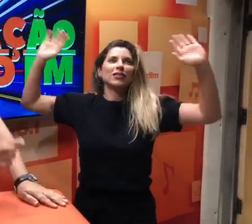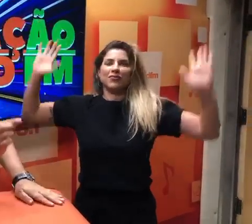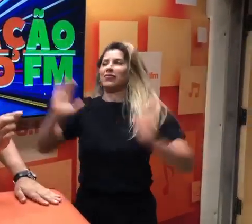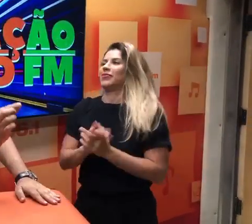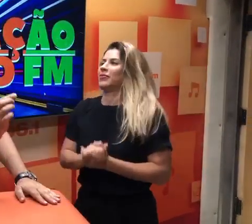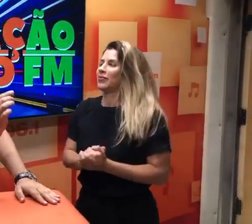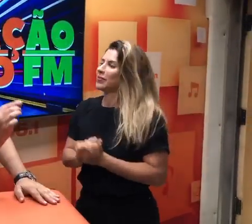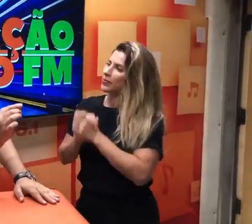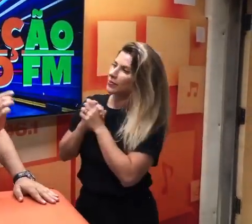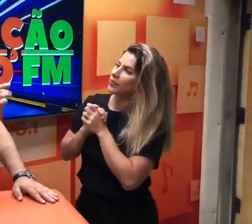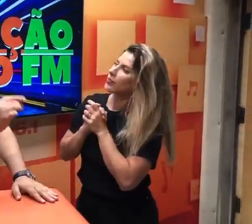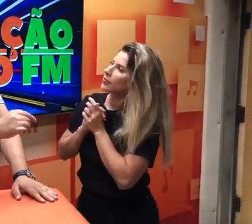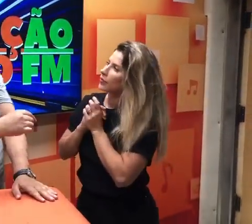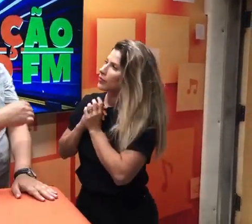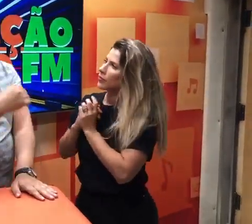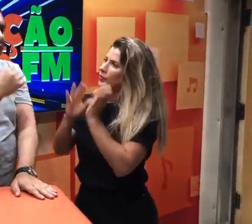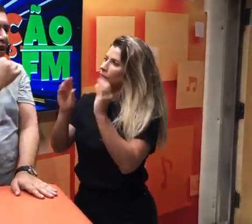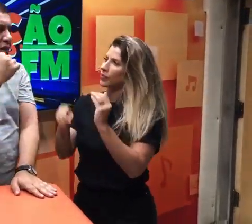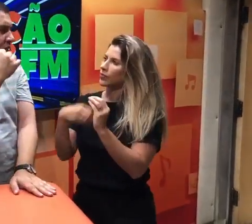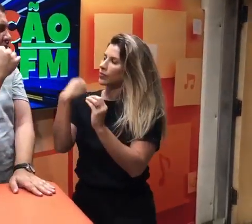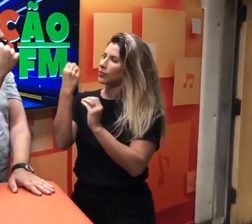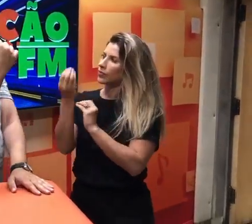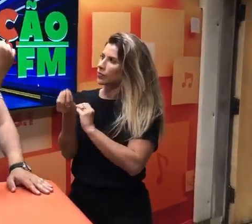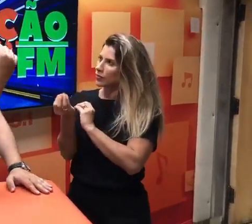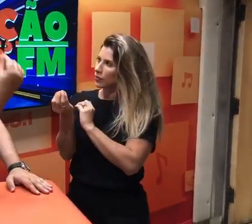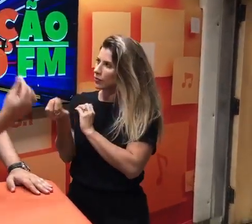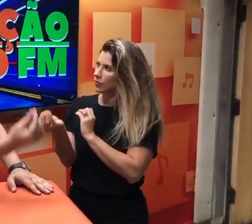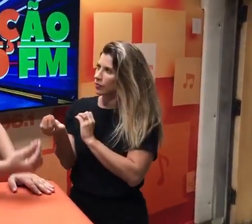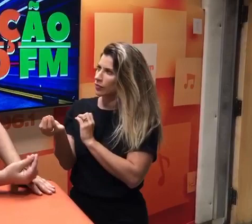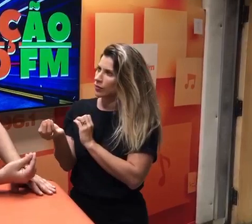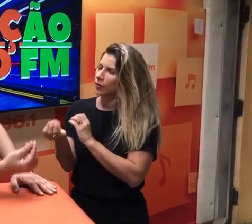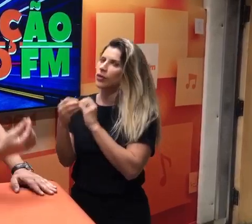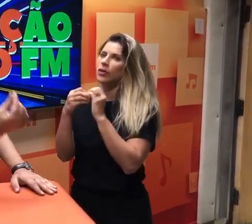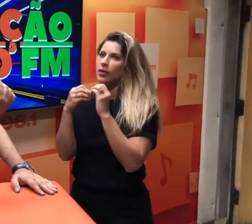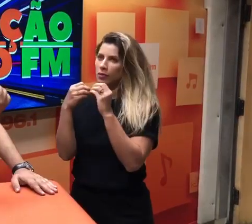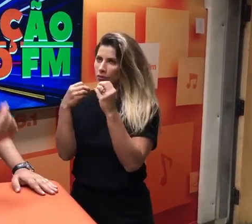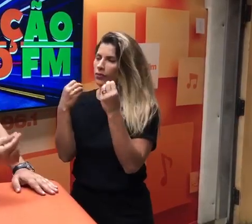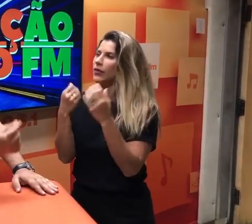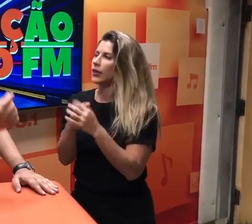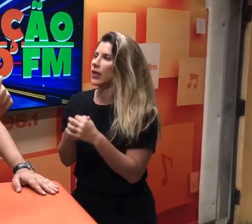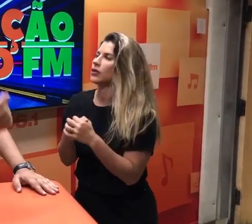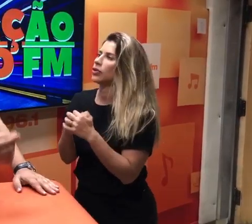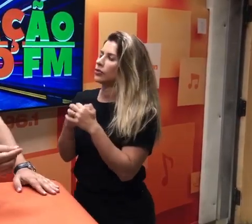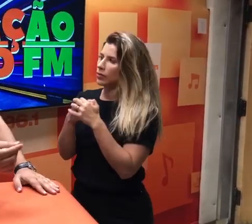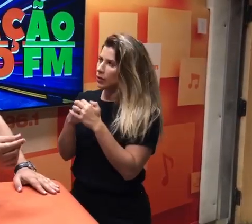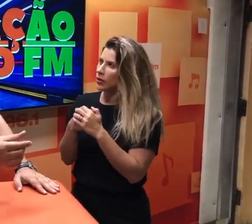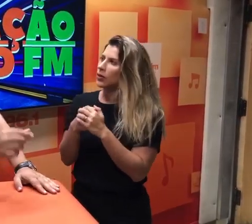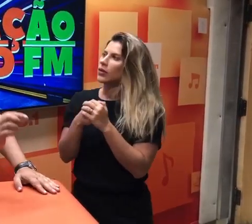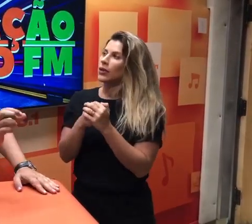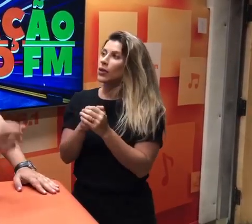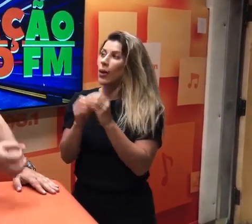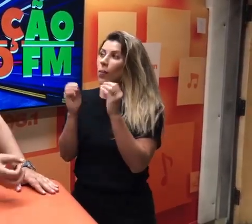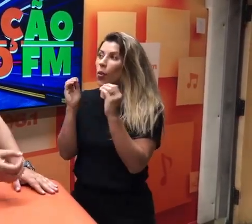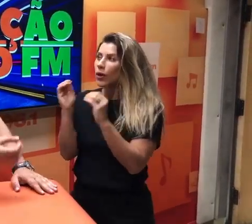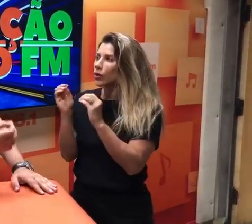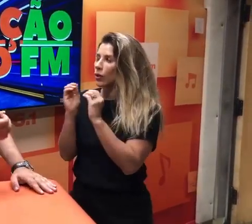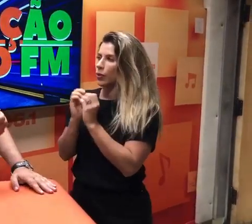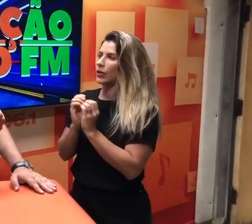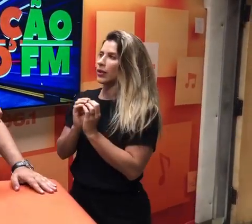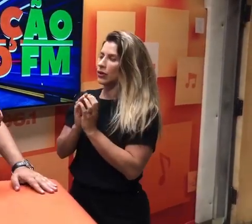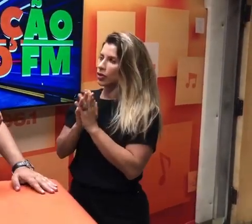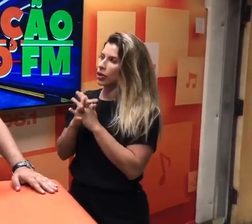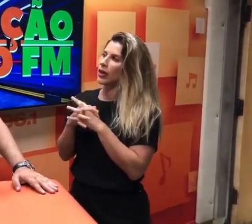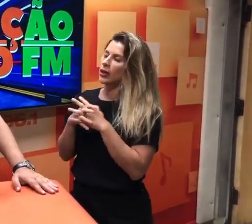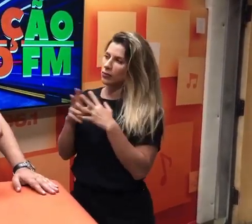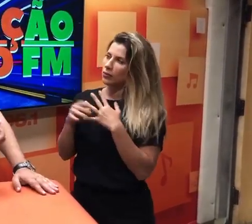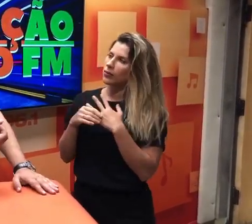E as vacinas têm que ser conservadas em locais refrigerados, sim, né? Com é todo verdade. Cuidado. Porque isso é muito importante. É